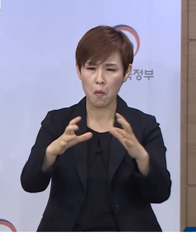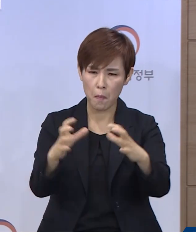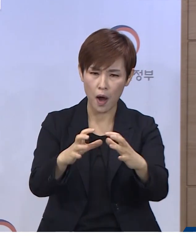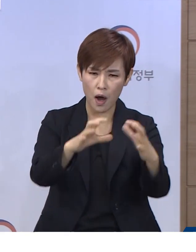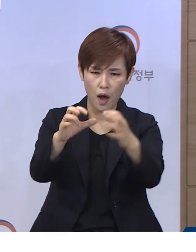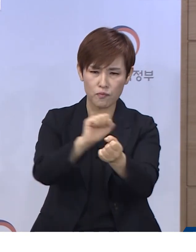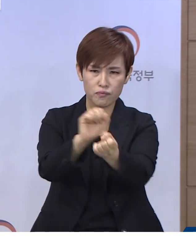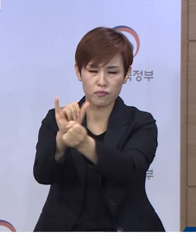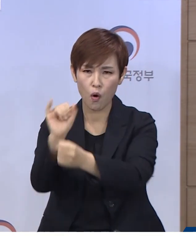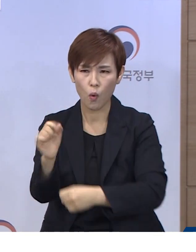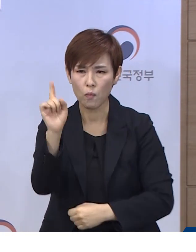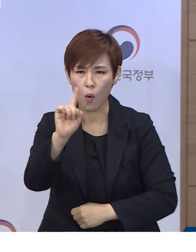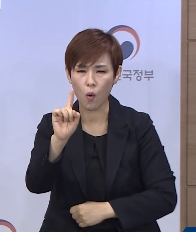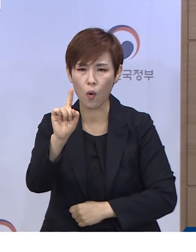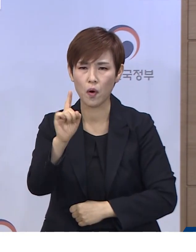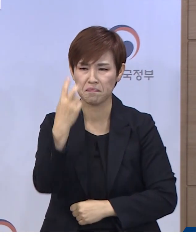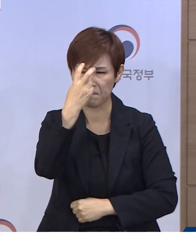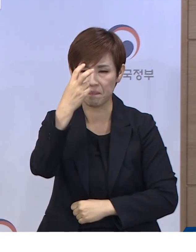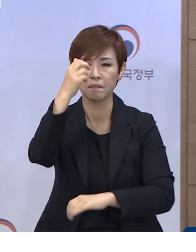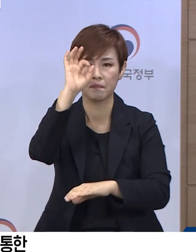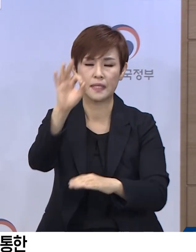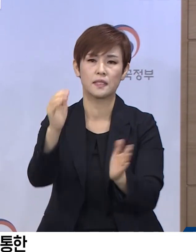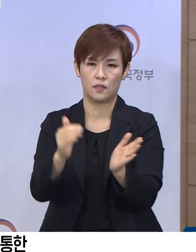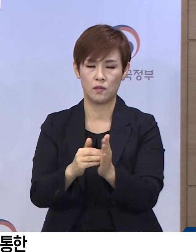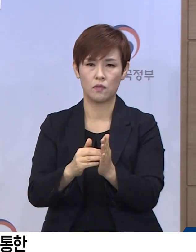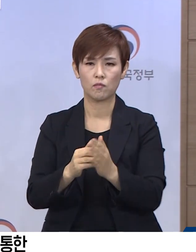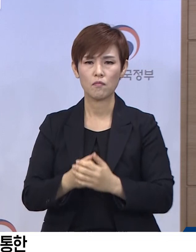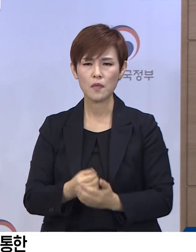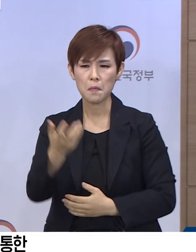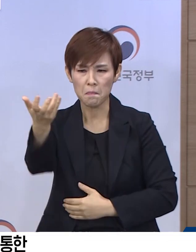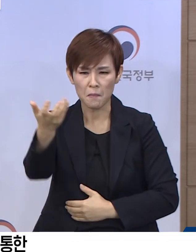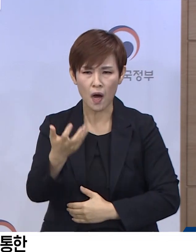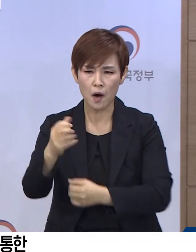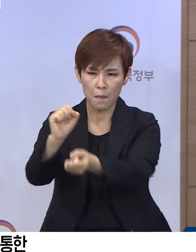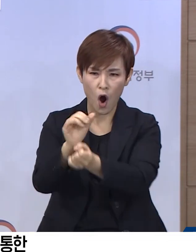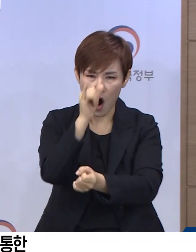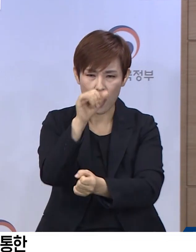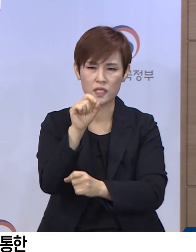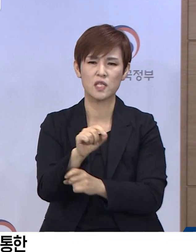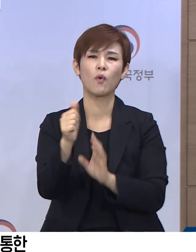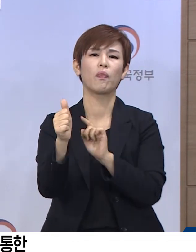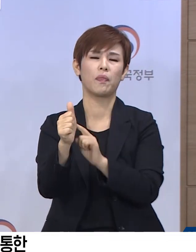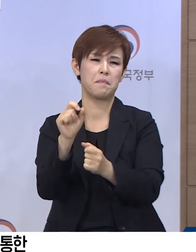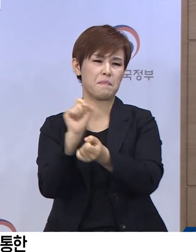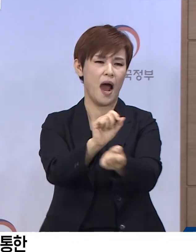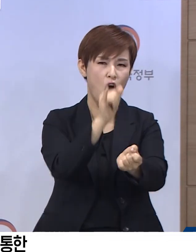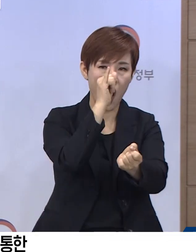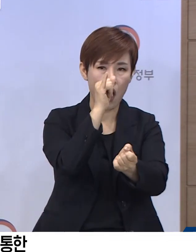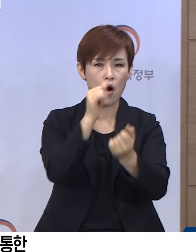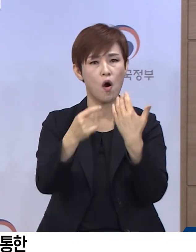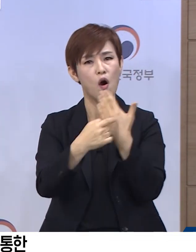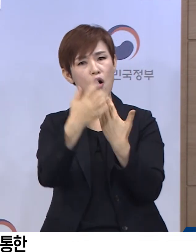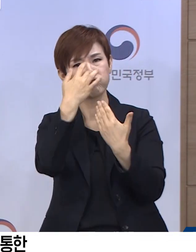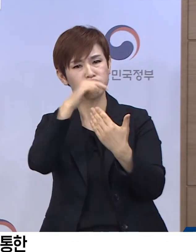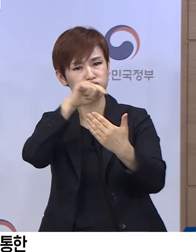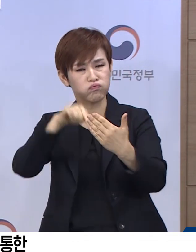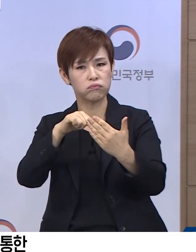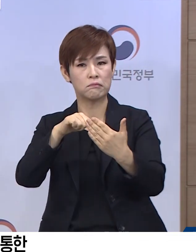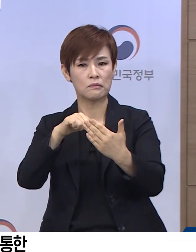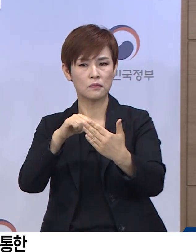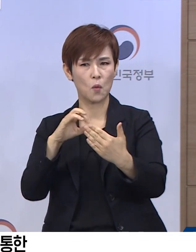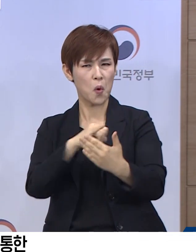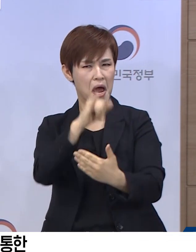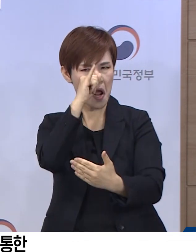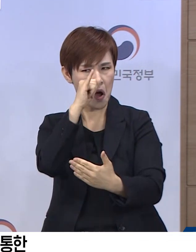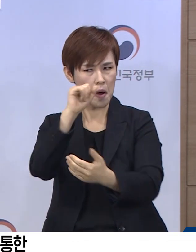방역당국이 역학조사를 실시하고 있는데 유입 경로는 직원을 통한 유입과 무증상 신입 수용자를 통한